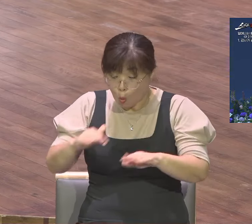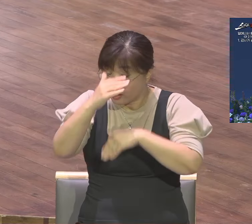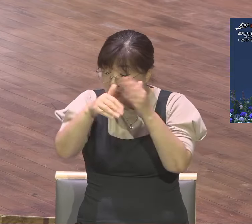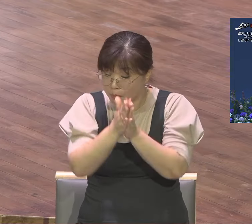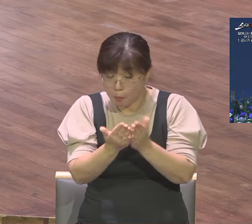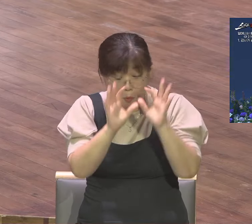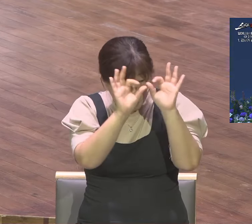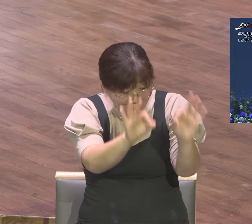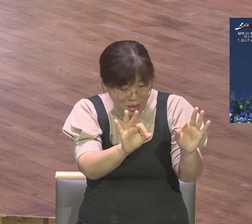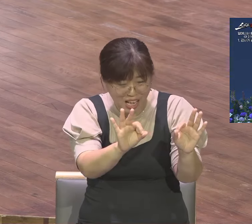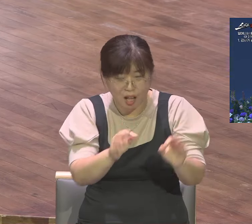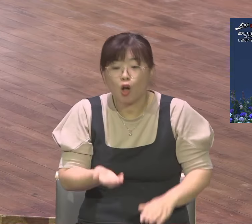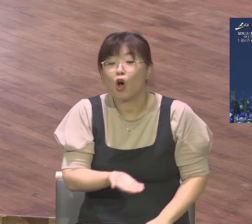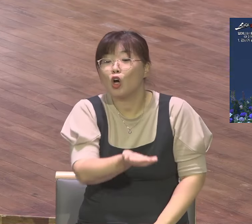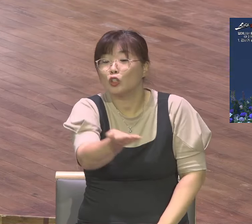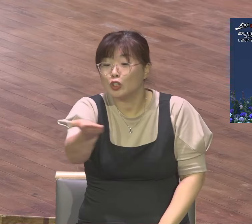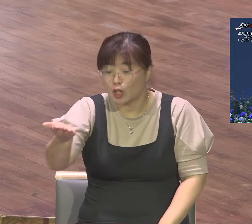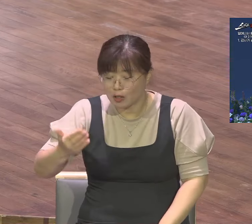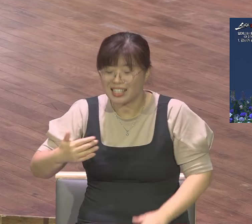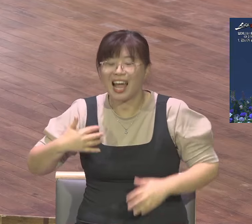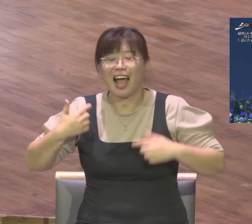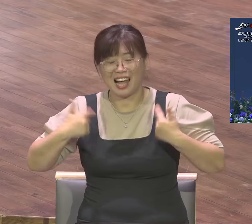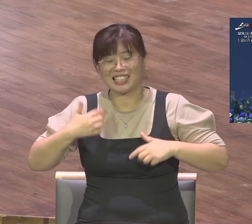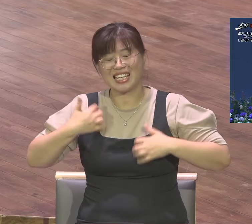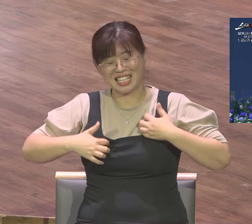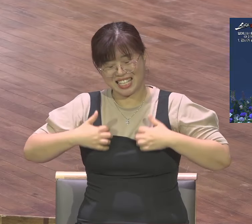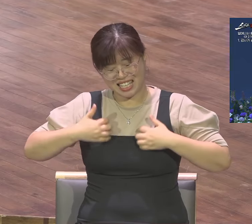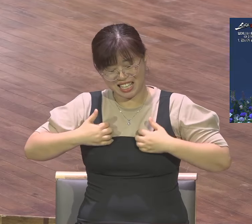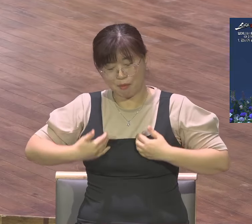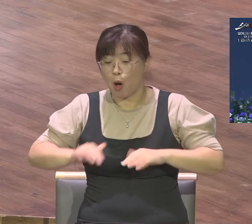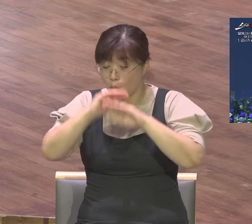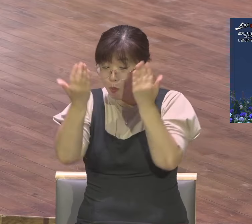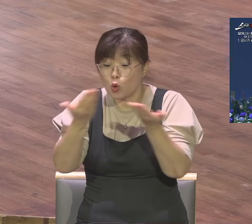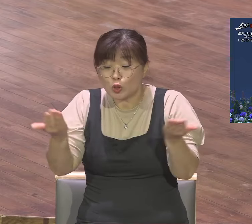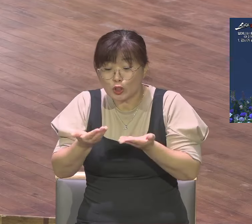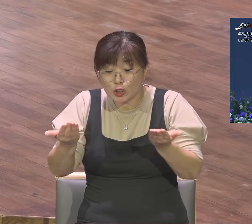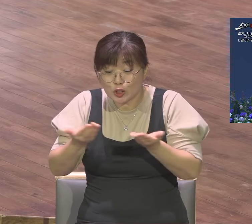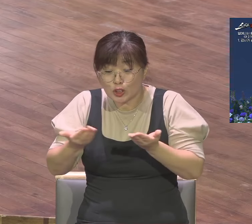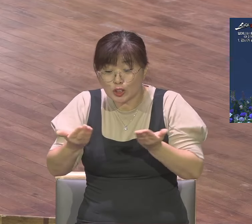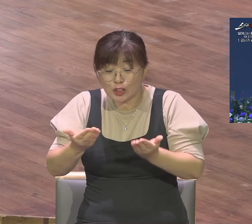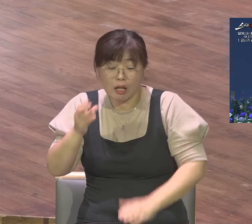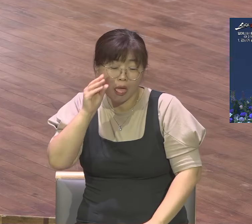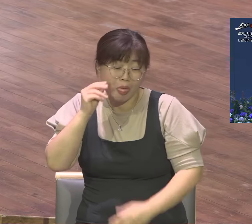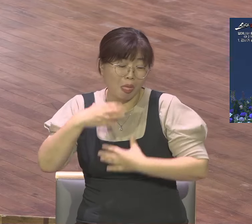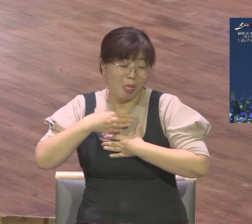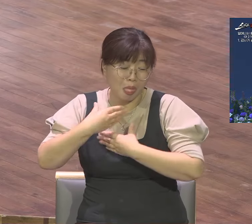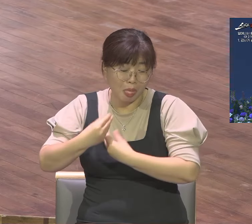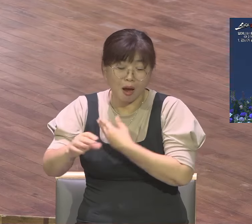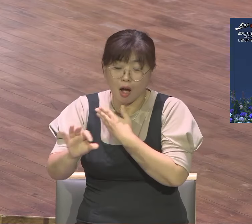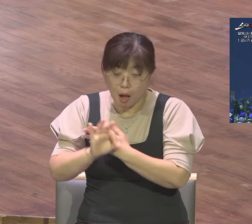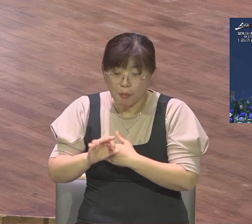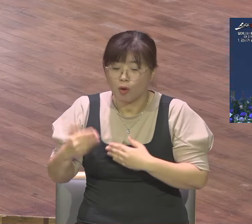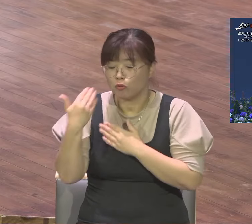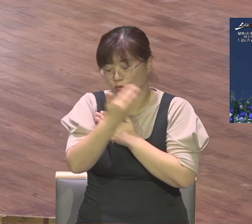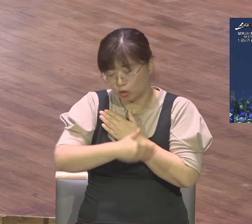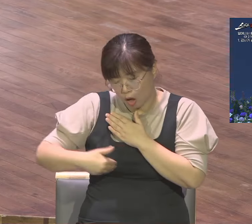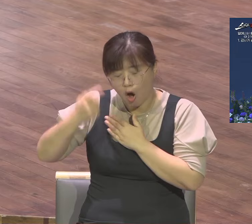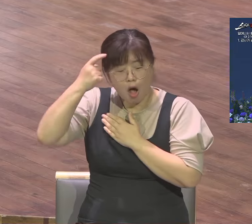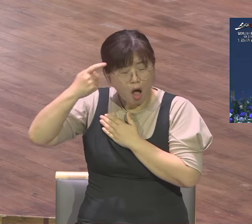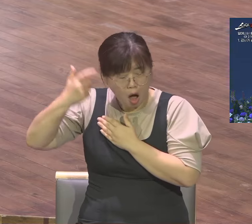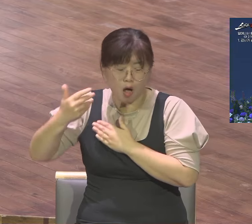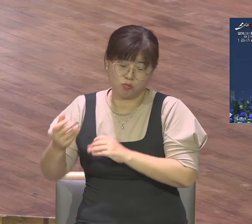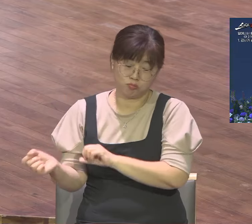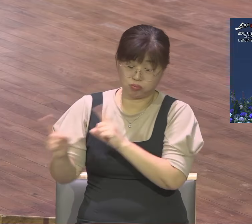성도들 예수 그리스도만 바라보는 오직의 삶을 통해서 참된 감사, 참된 행복을